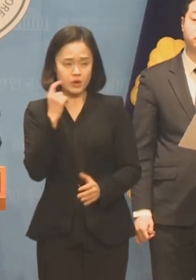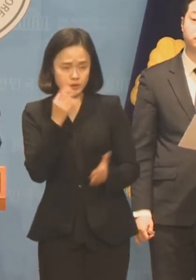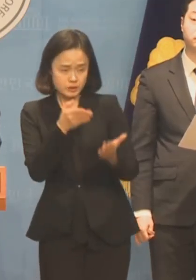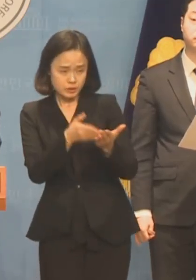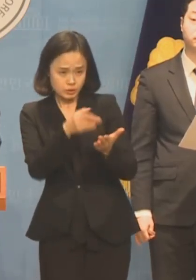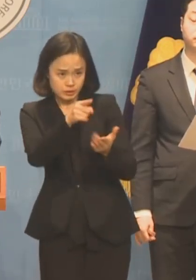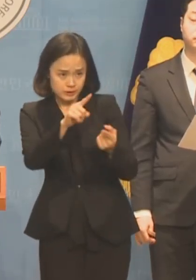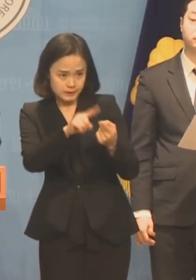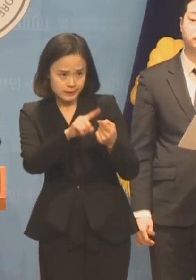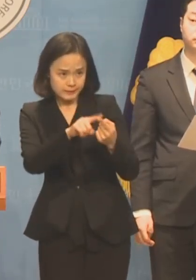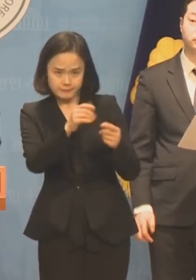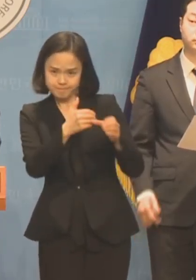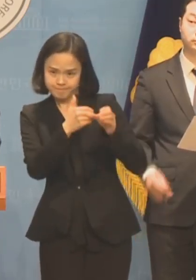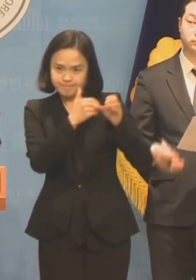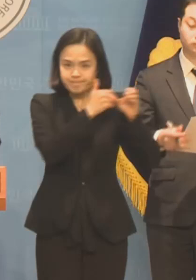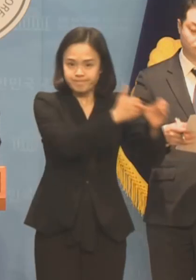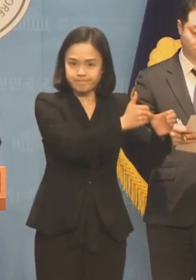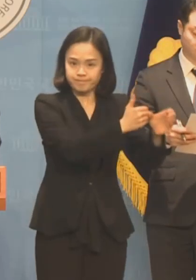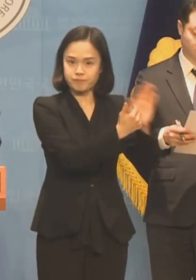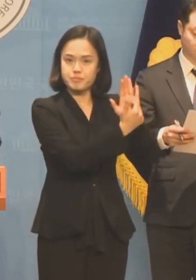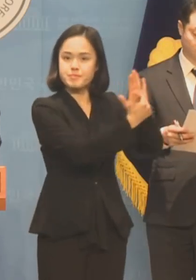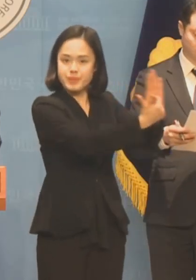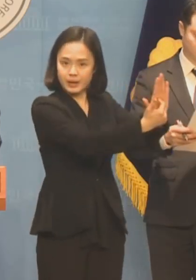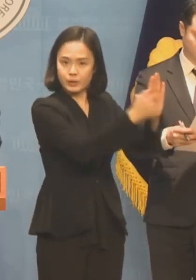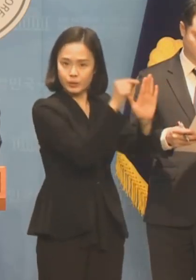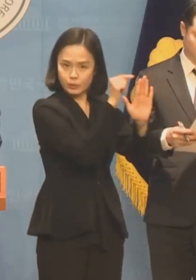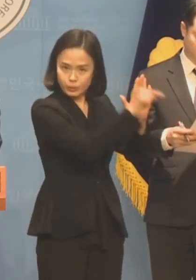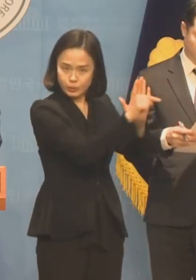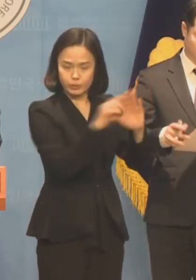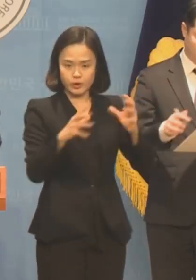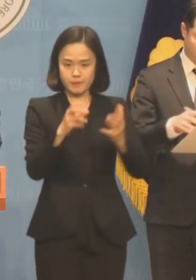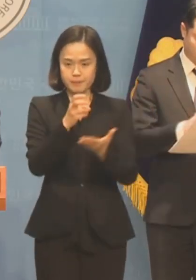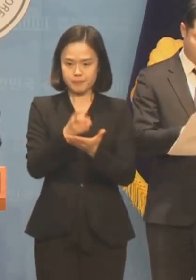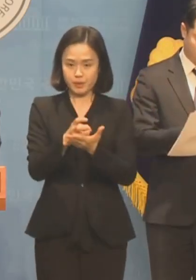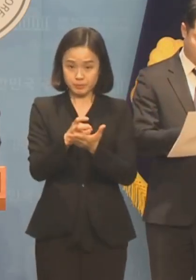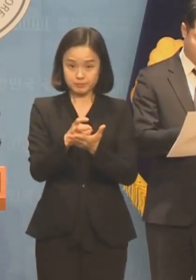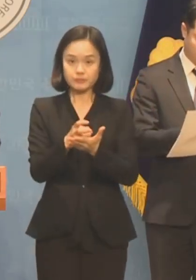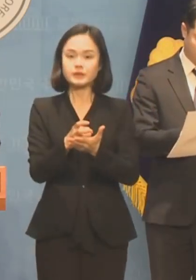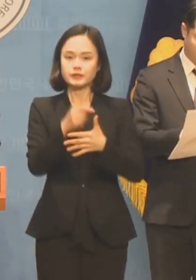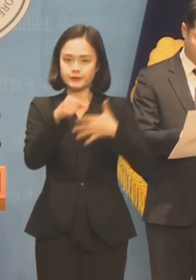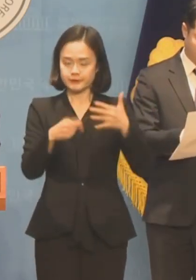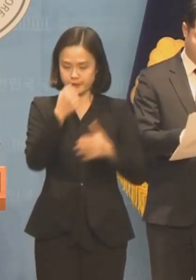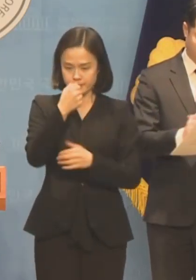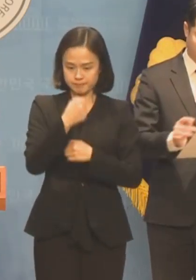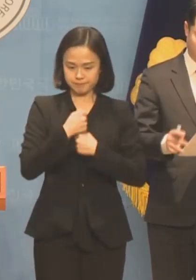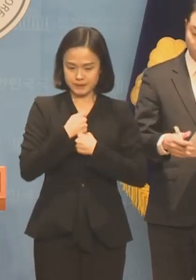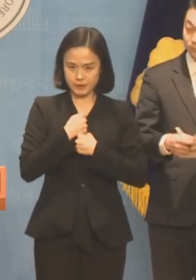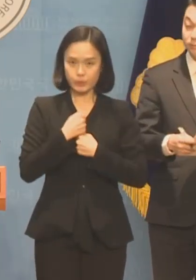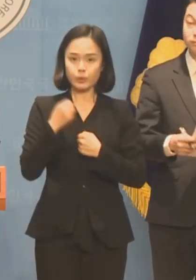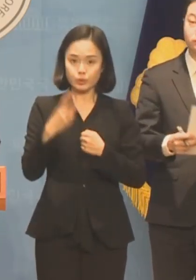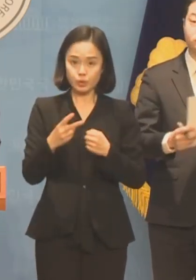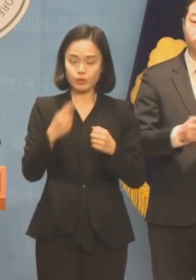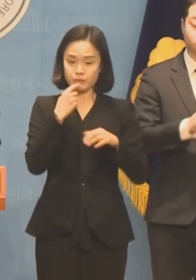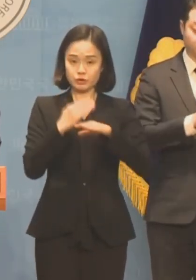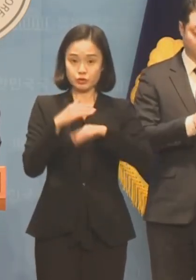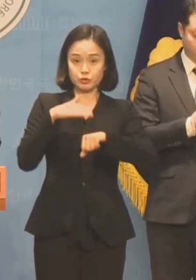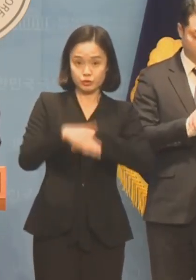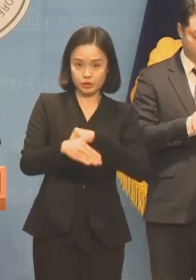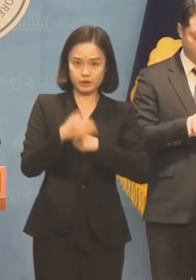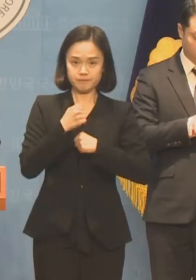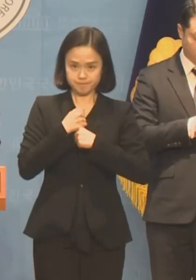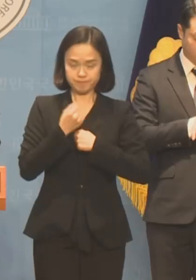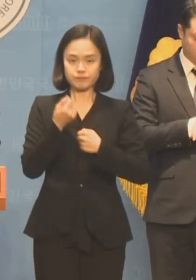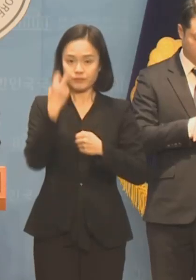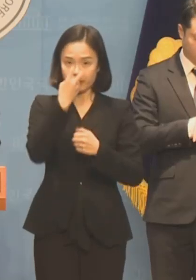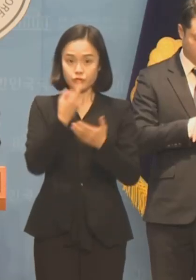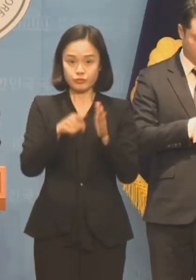강력히 대응하여 헌법 질서를 지키고 민주주의를 보호하는 데 최선을 다하겠습니다. 고맙습니다. 25년 1월